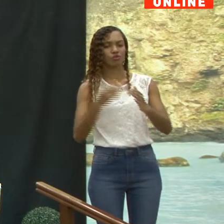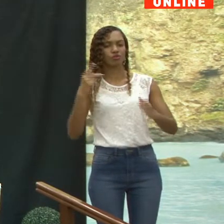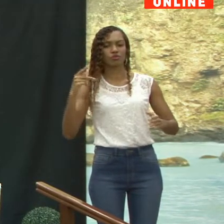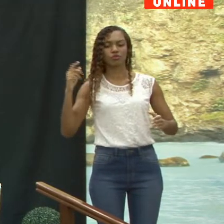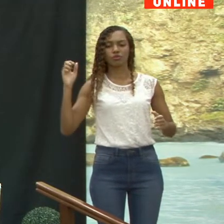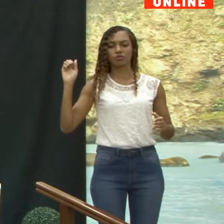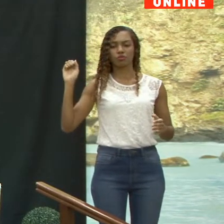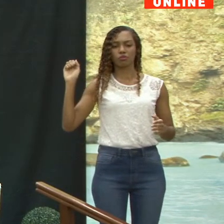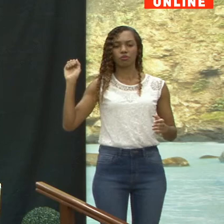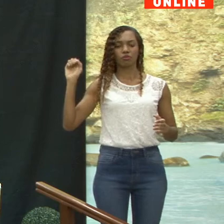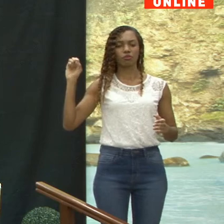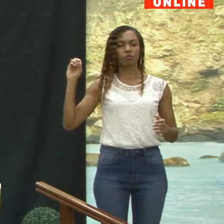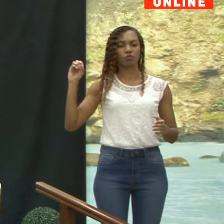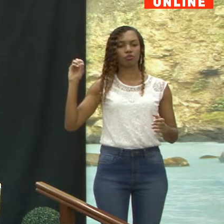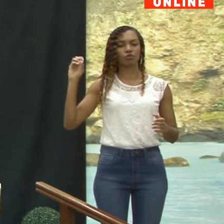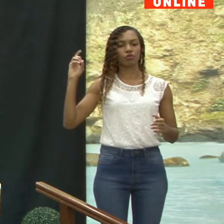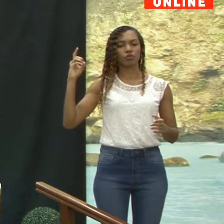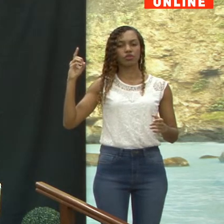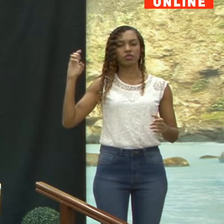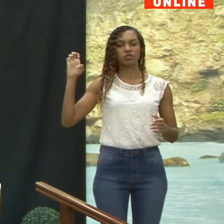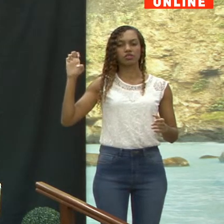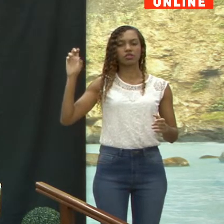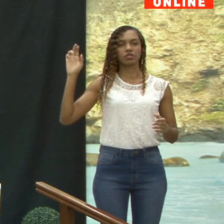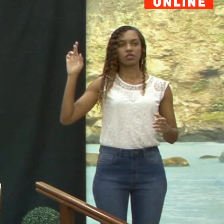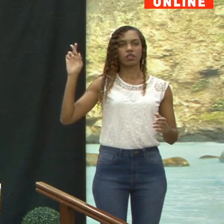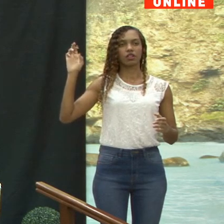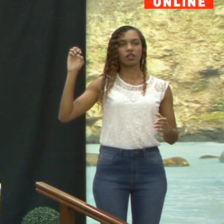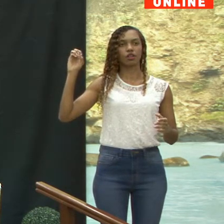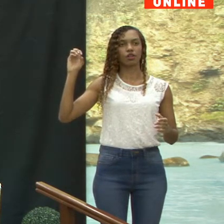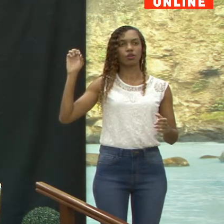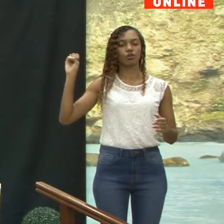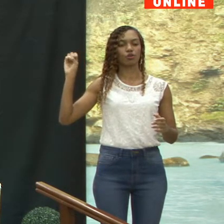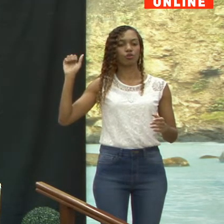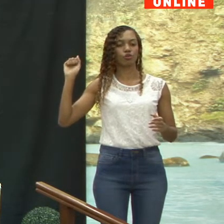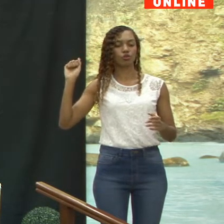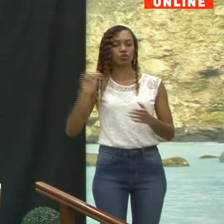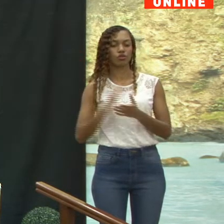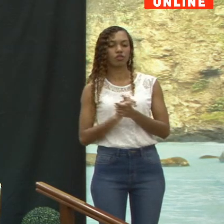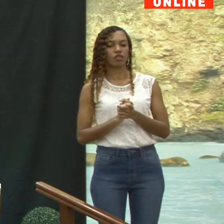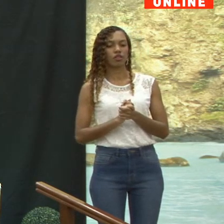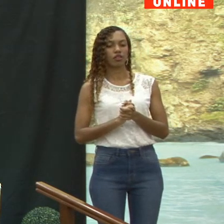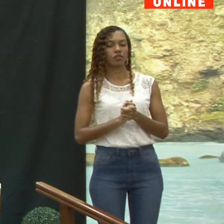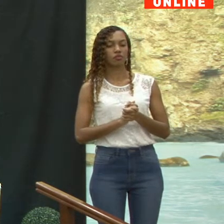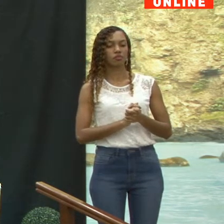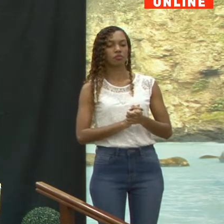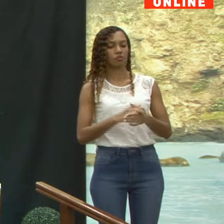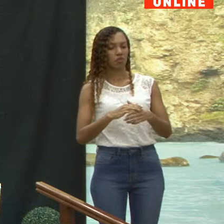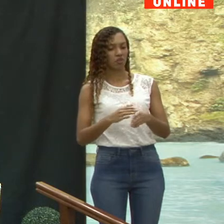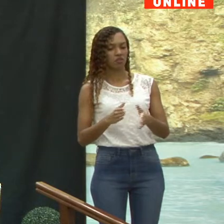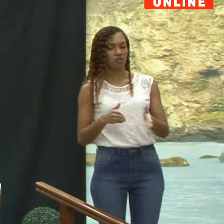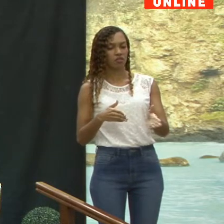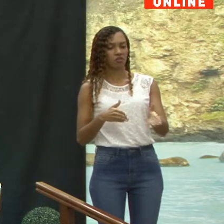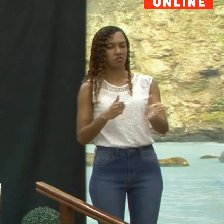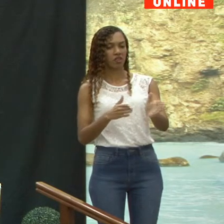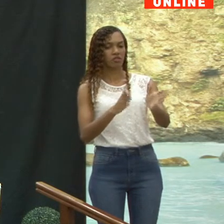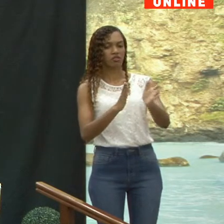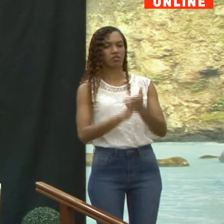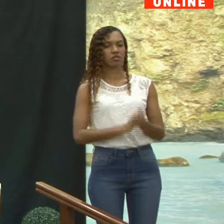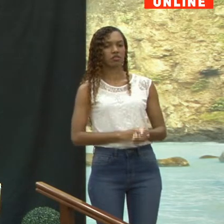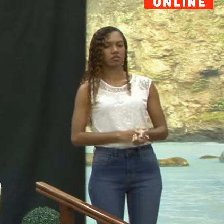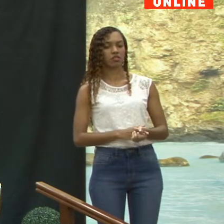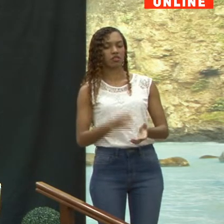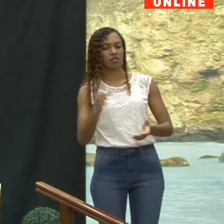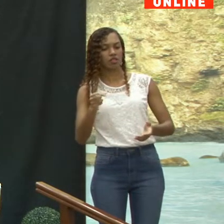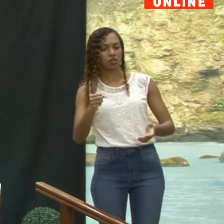colocar Elias numa fazenda que manasse leite e mel. Seria tipo um hotel